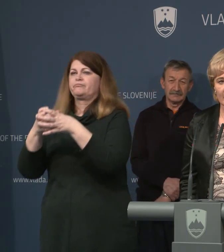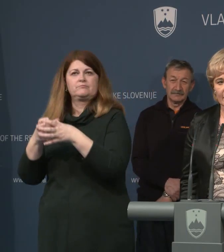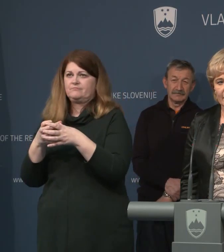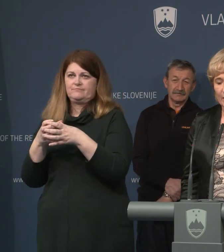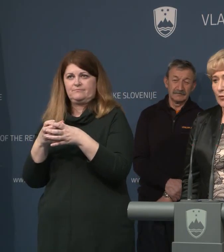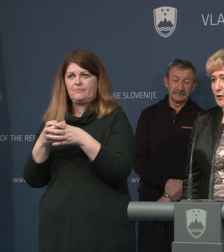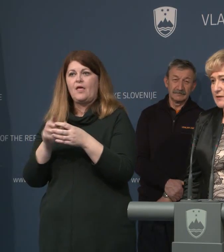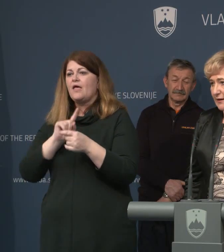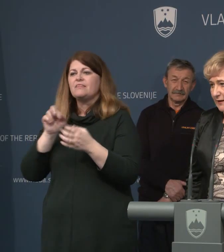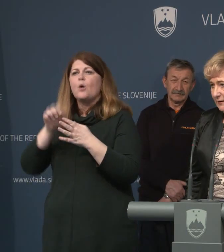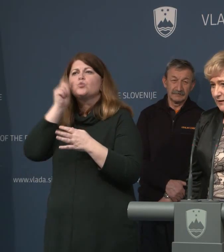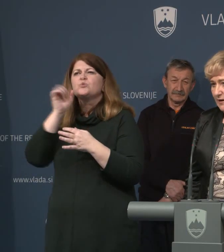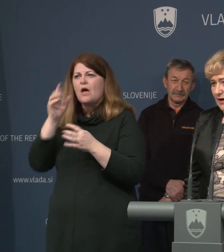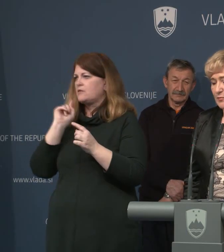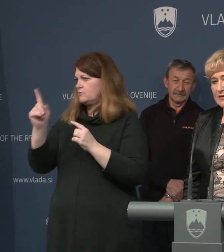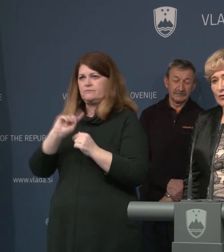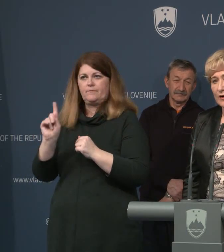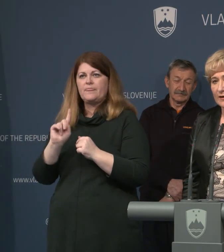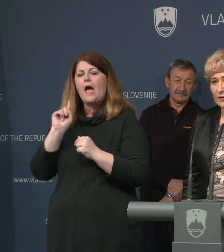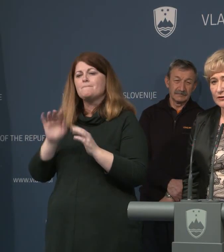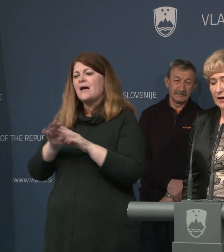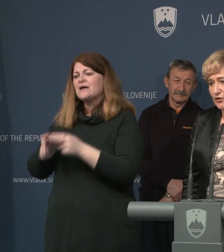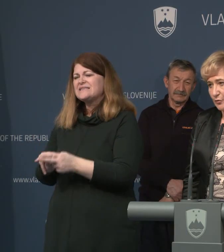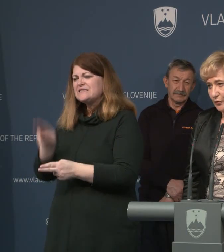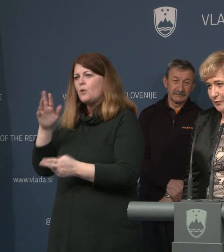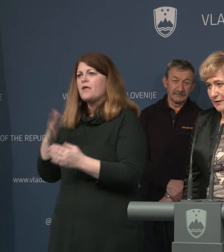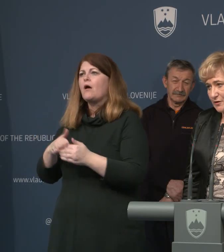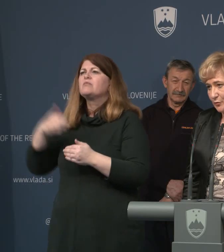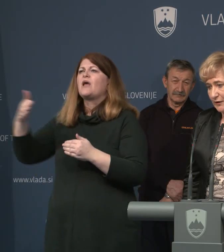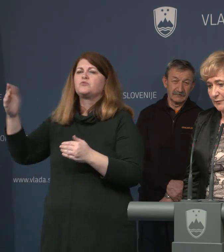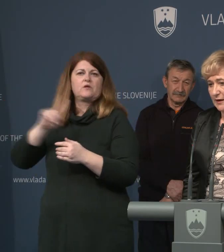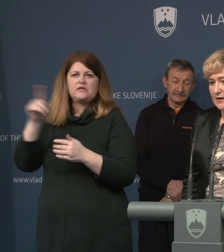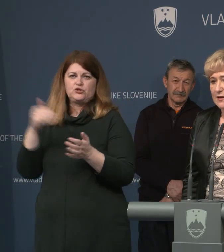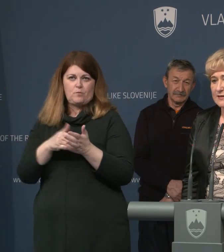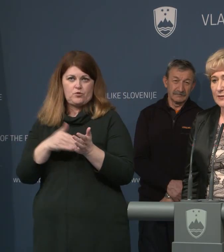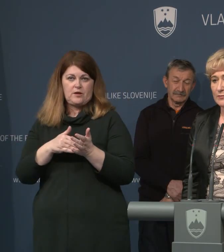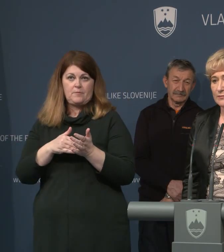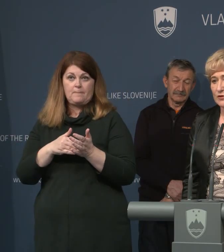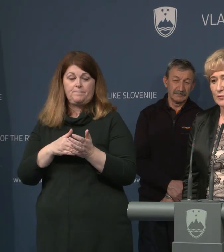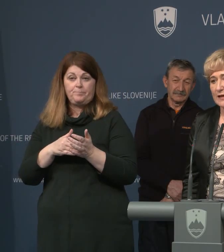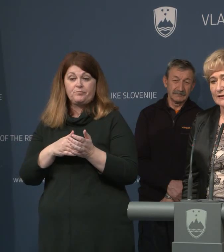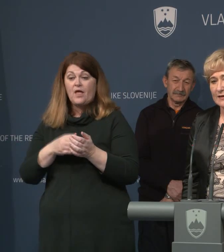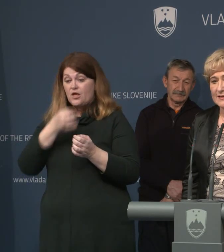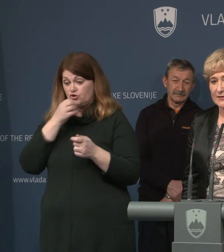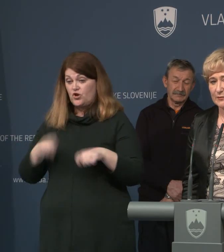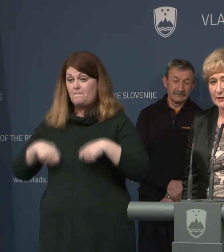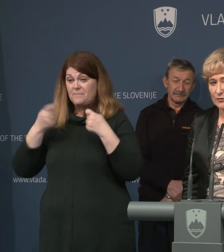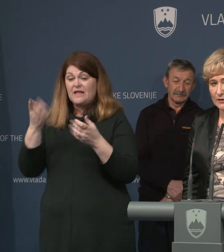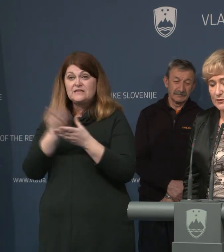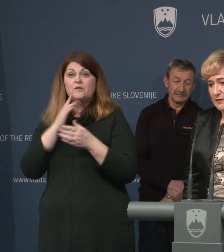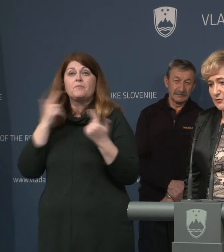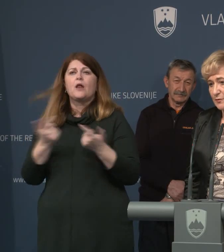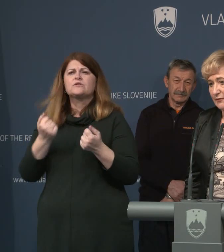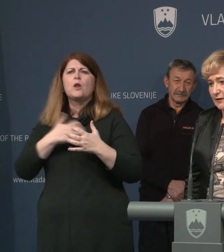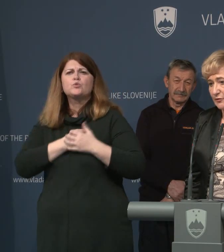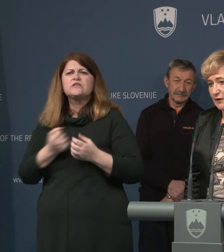morda, da ne gremo prav vsak dan. Ampak zaloge na neko daljše obdobje niso potrebne. S tem, če bi dali tak nasvet, bi lahko zelo